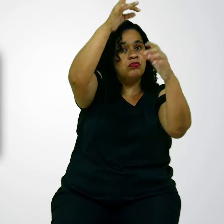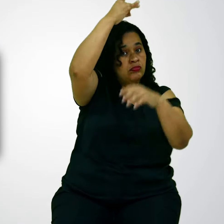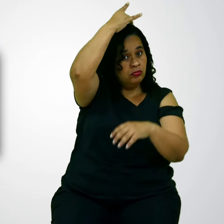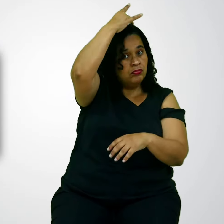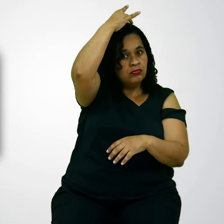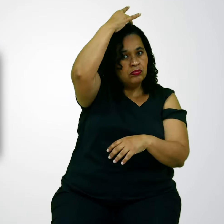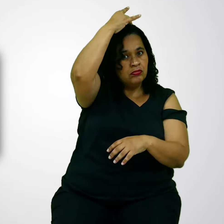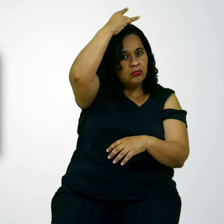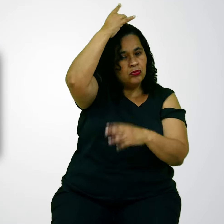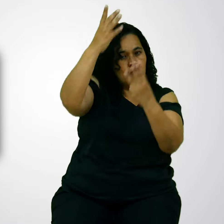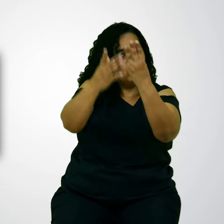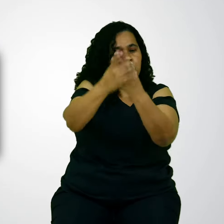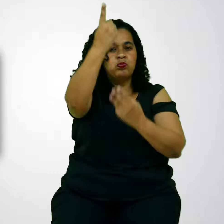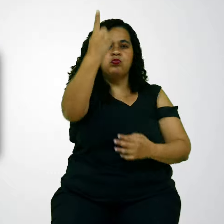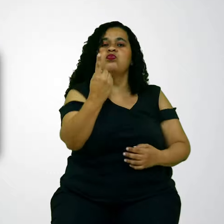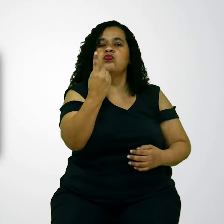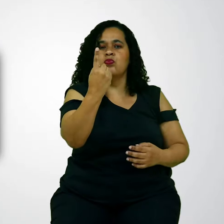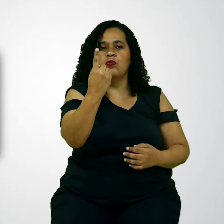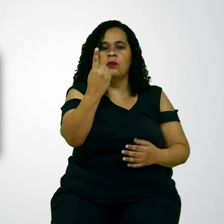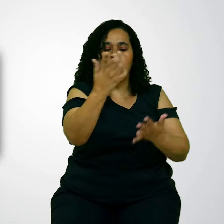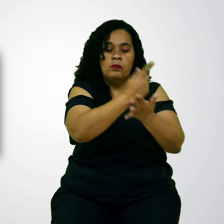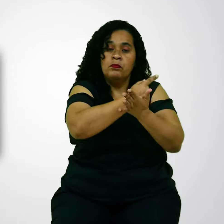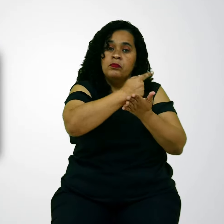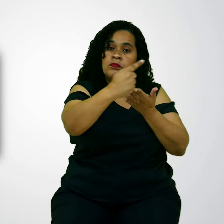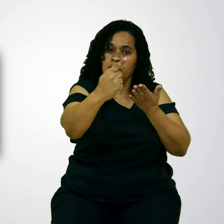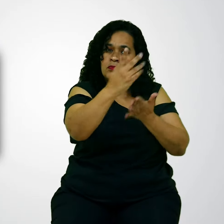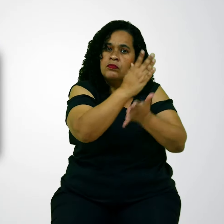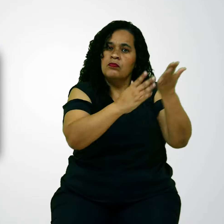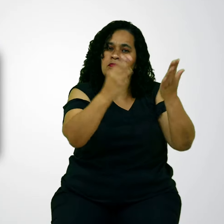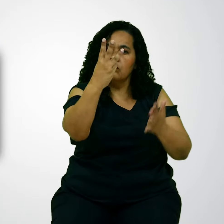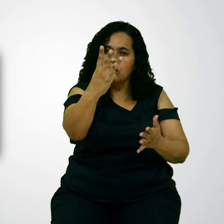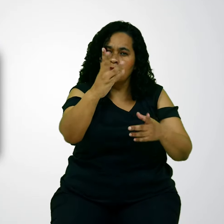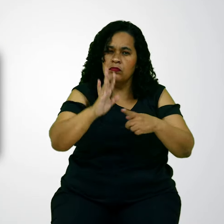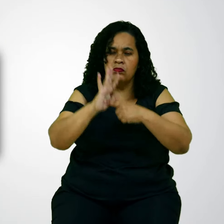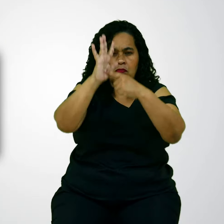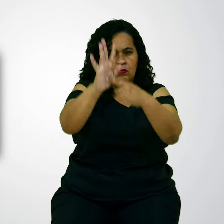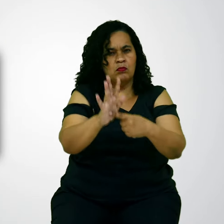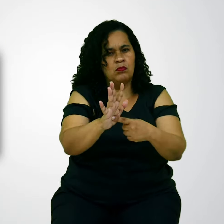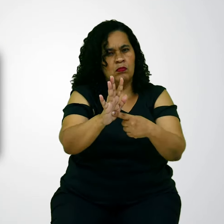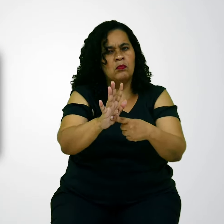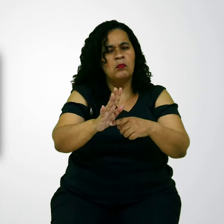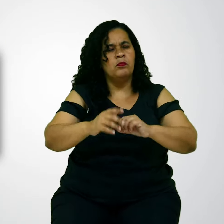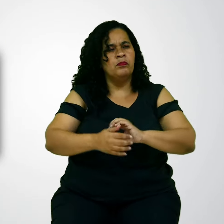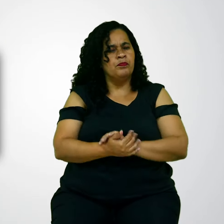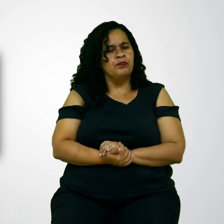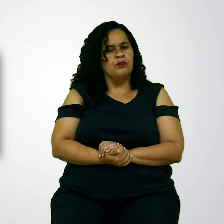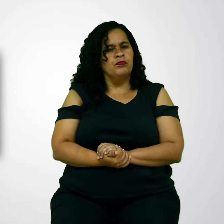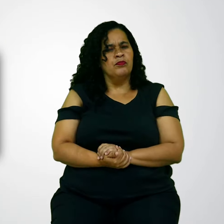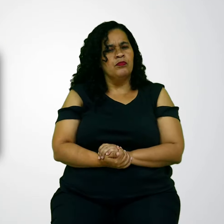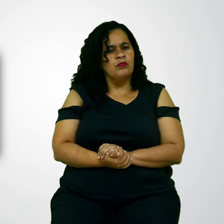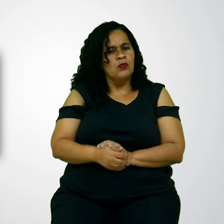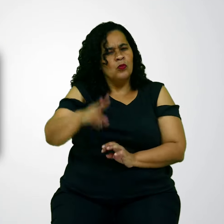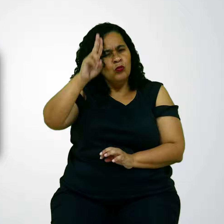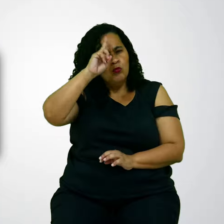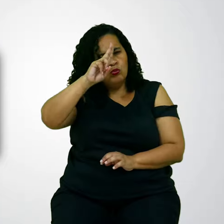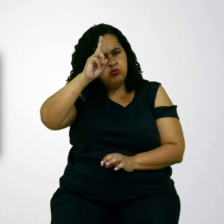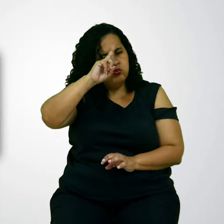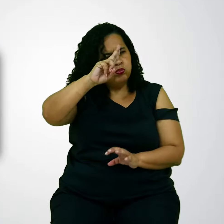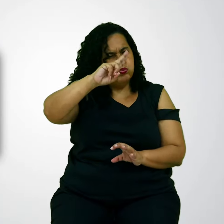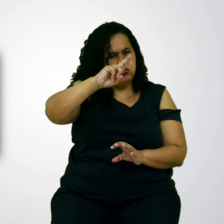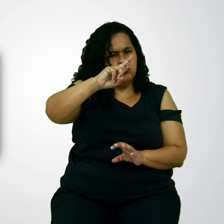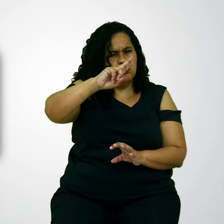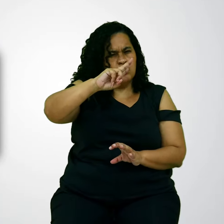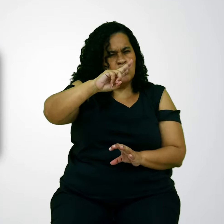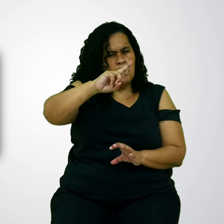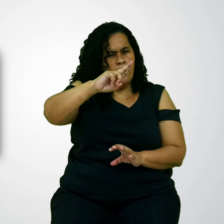independência. Gênesis 3 é o grito de independência, é a fuga. Então, toda a história da humanidade é uma história de